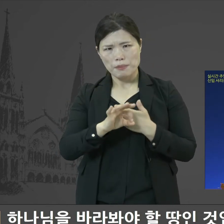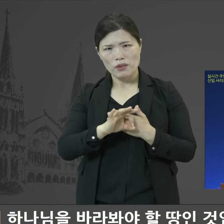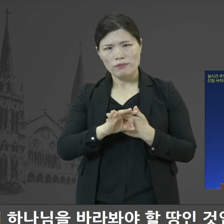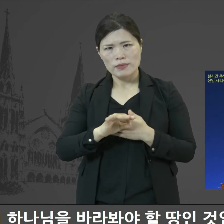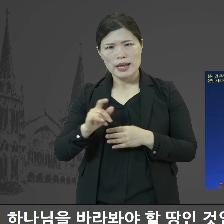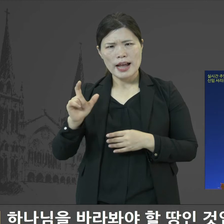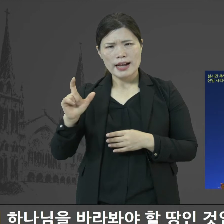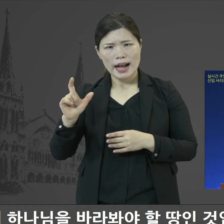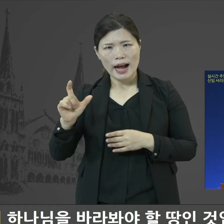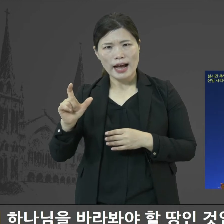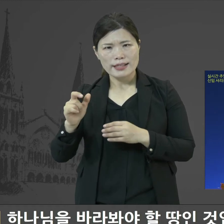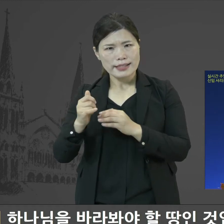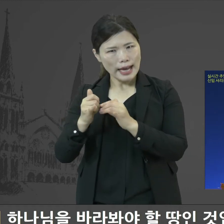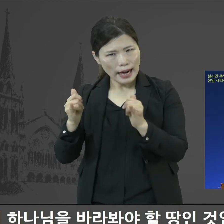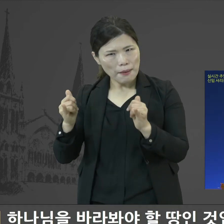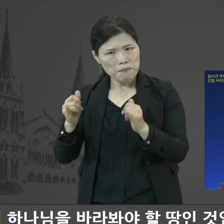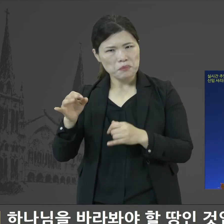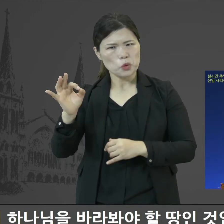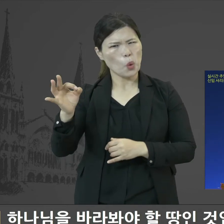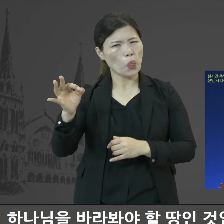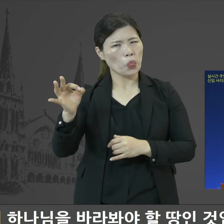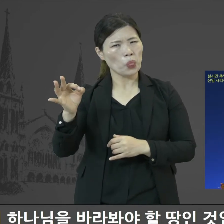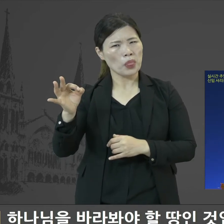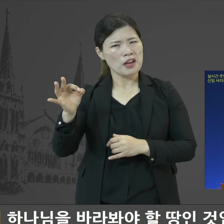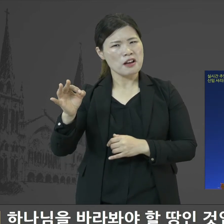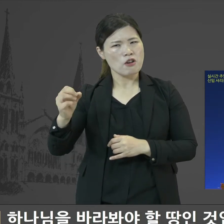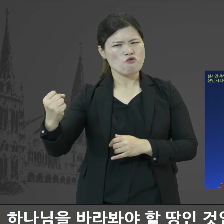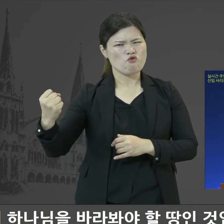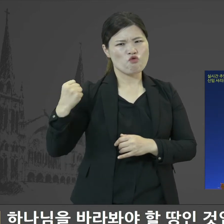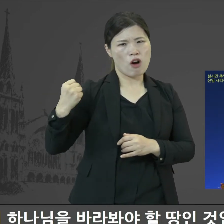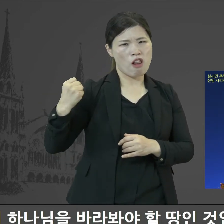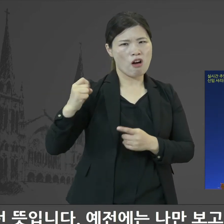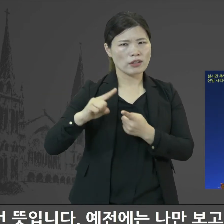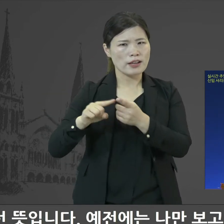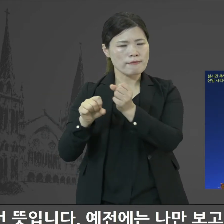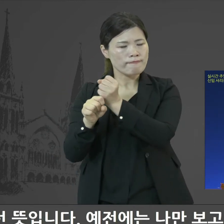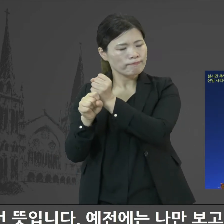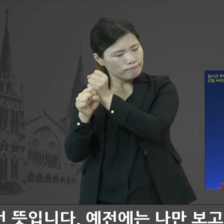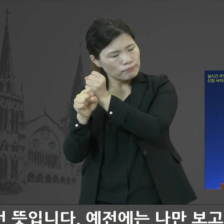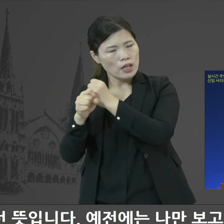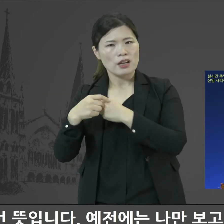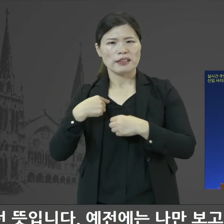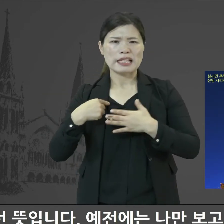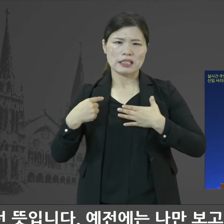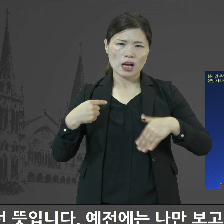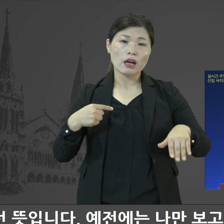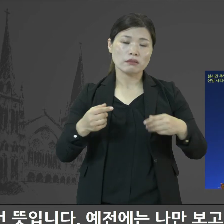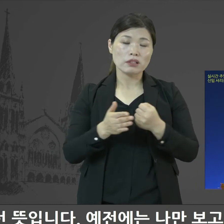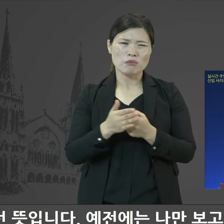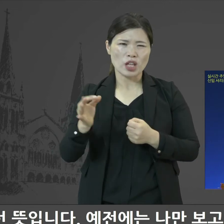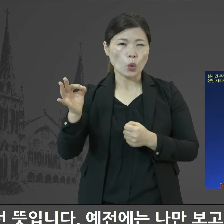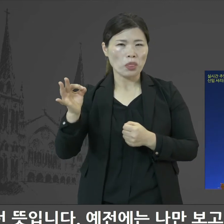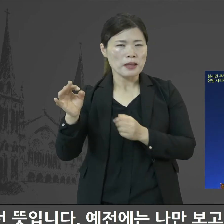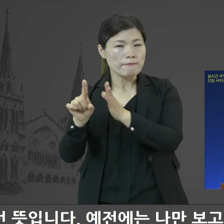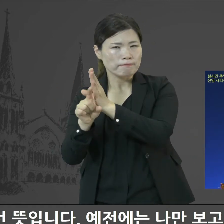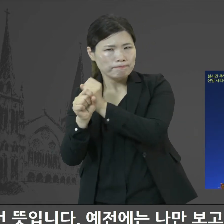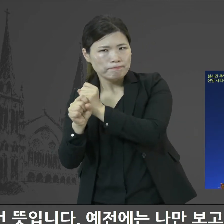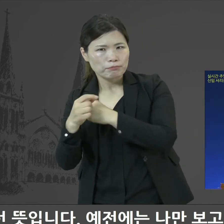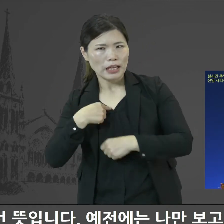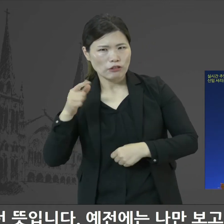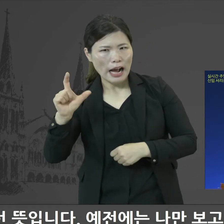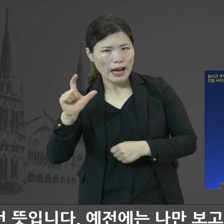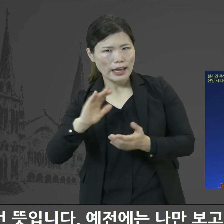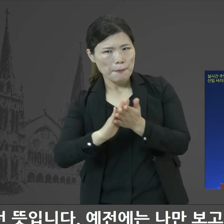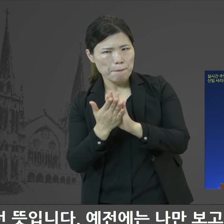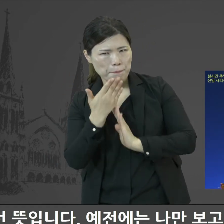존재, 돈, 권력의 힘을 의존하면서 나는 약하니까 저거 의지하면 나도 강하게 되겠지,